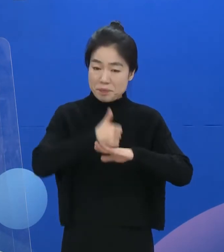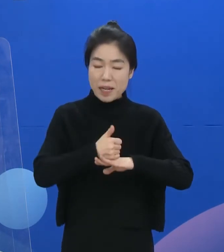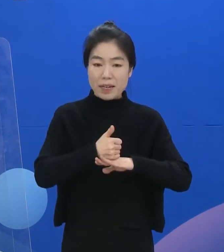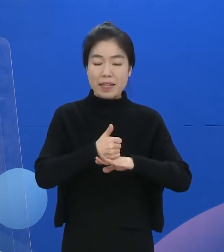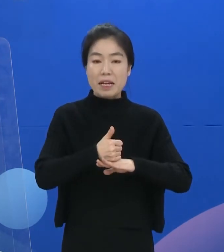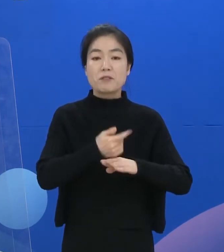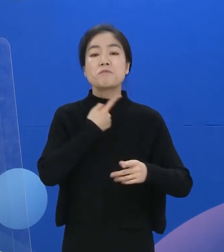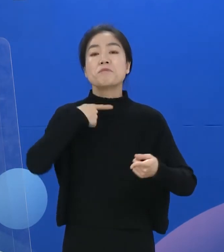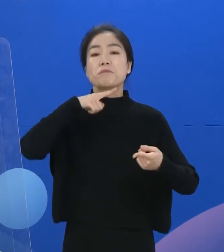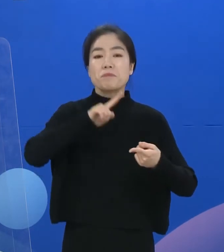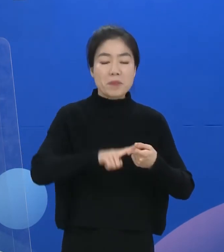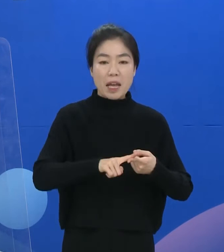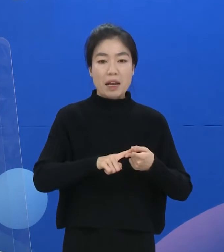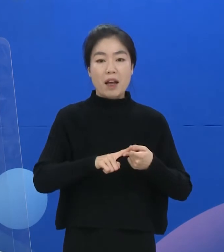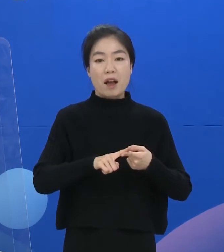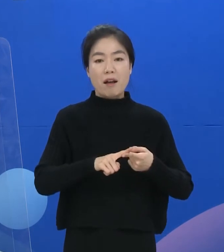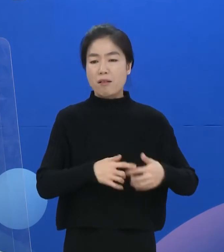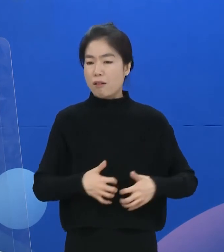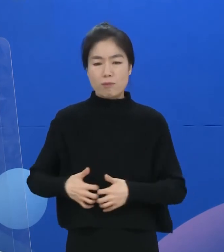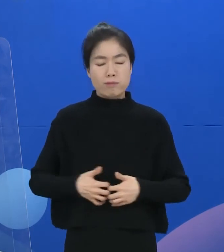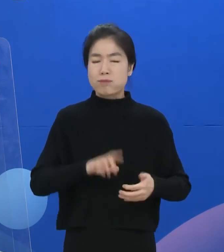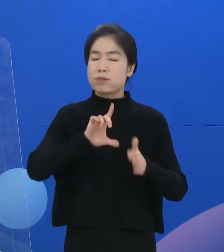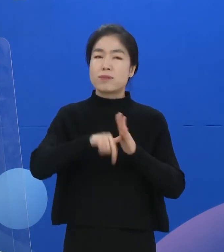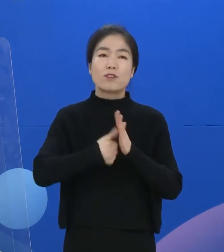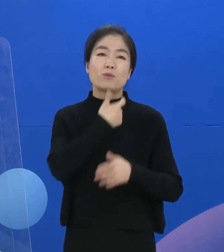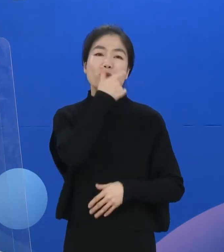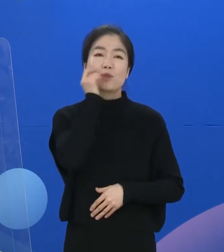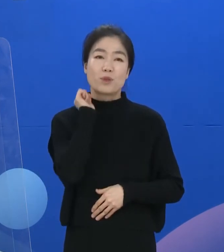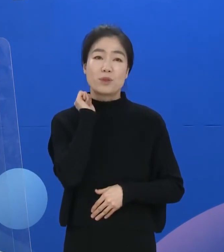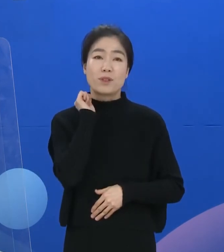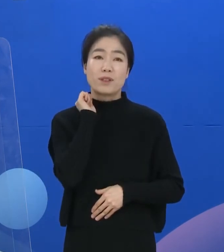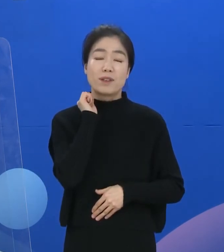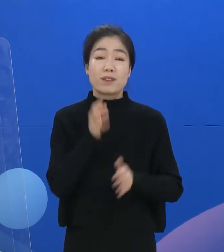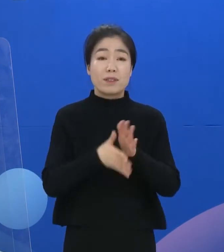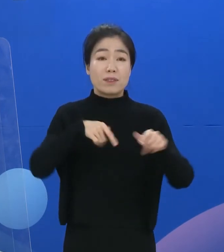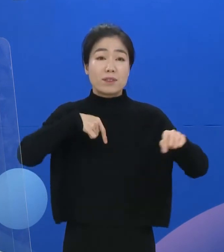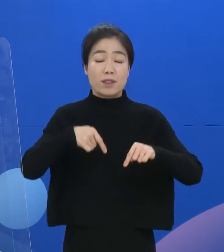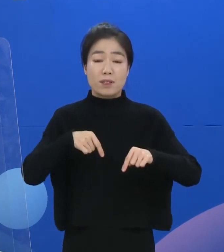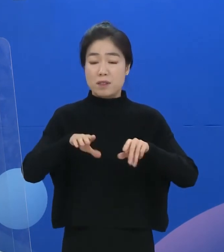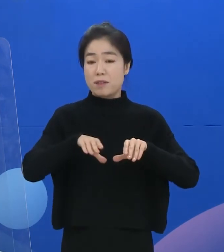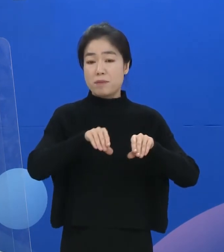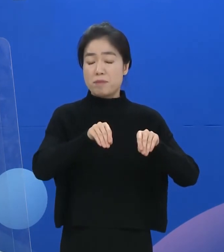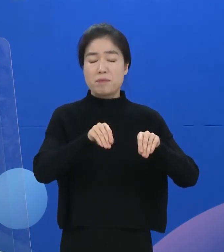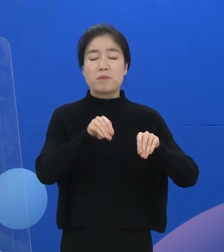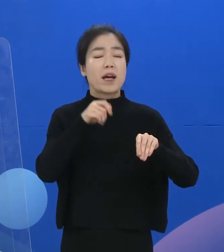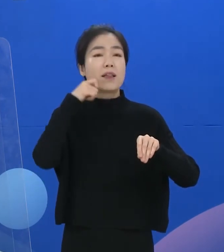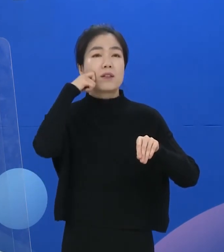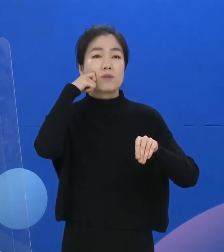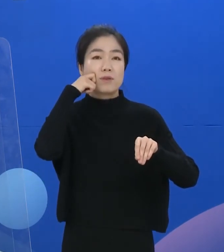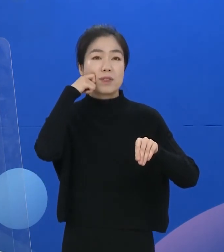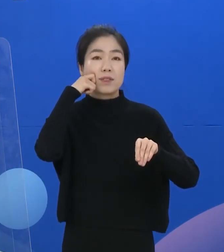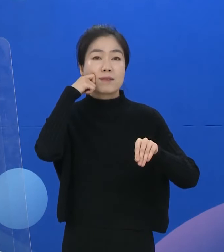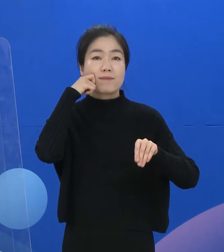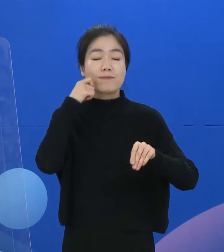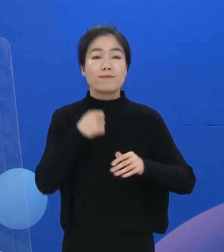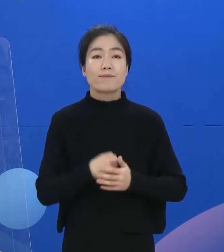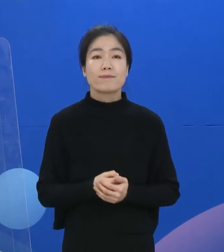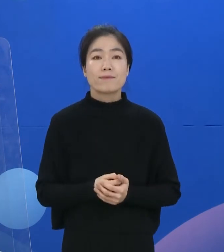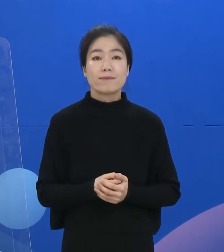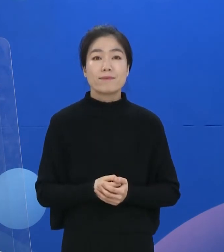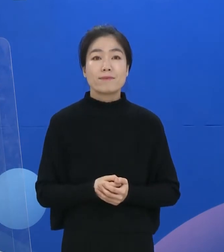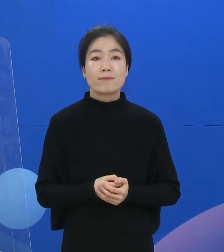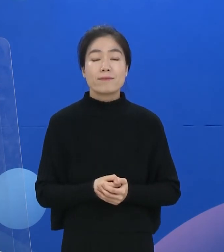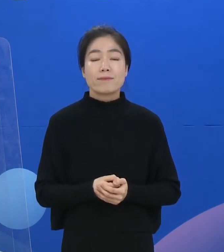사랑하는 시민 여러분 우리에게는 그간 이룬 성가대의 만족에서 머뭇거릴 시간이